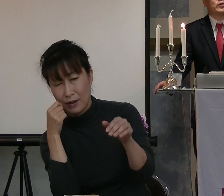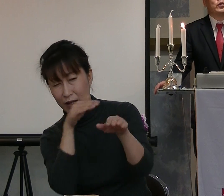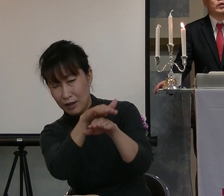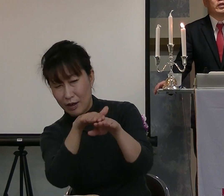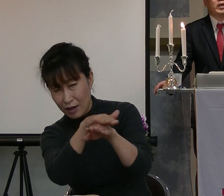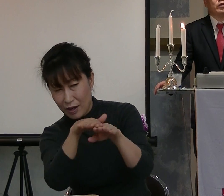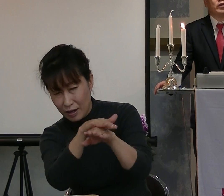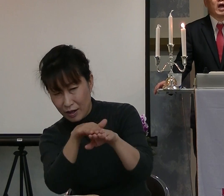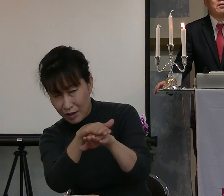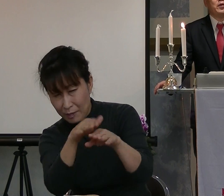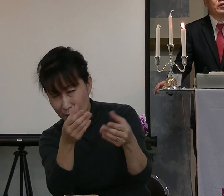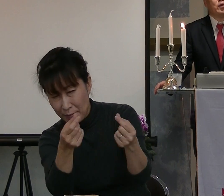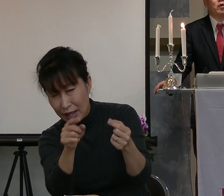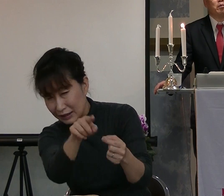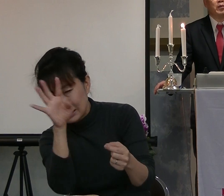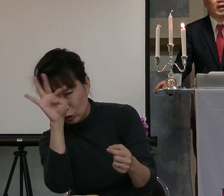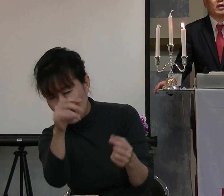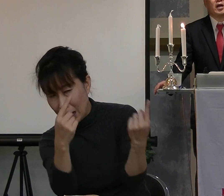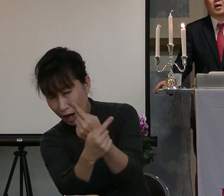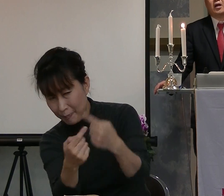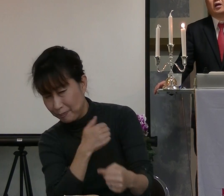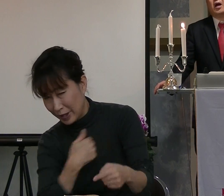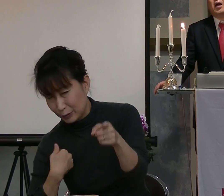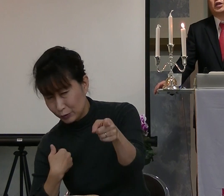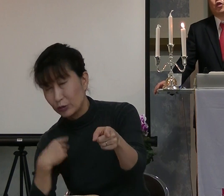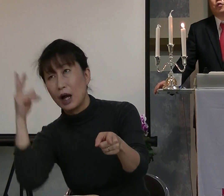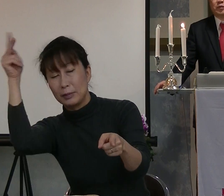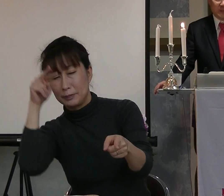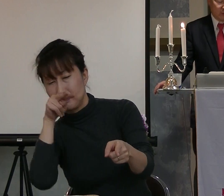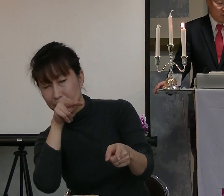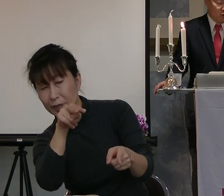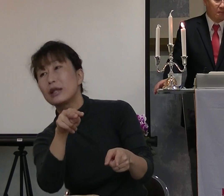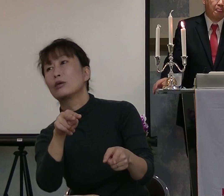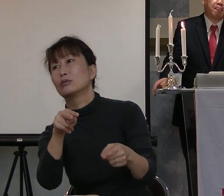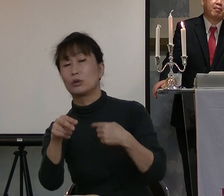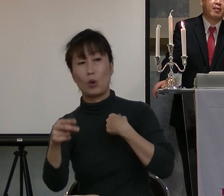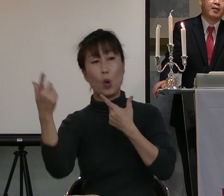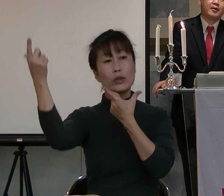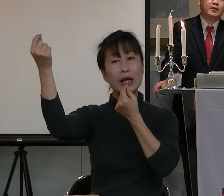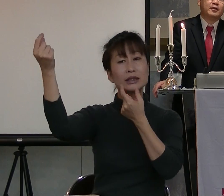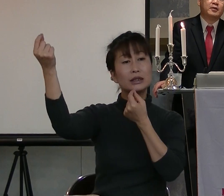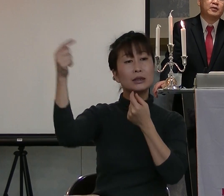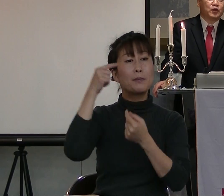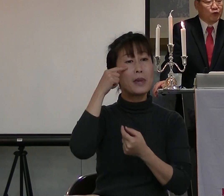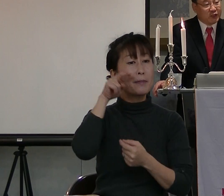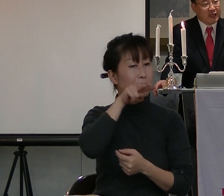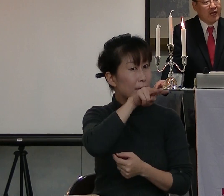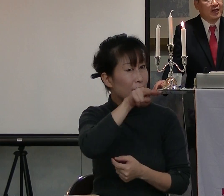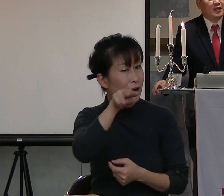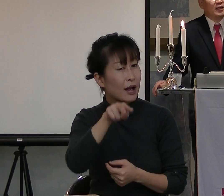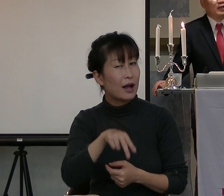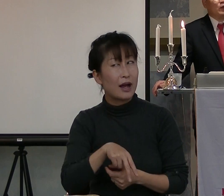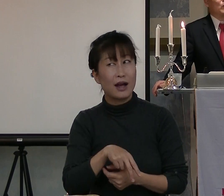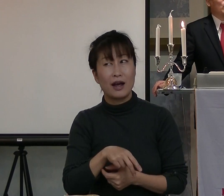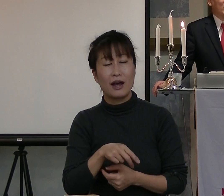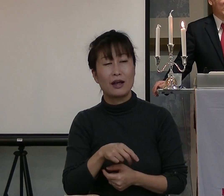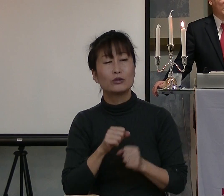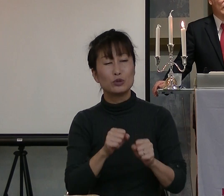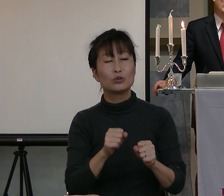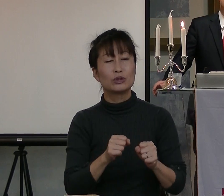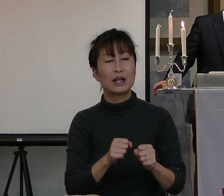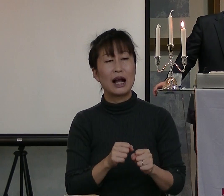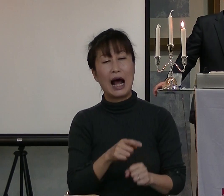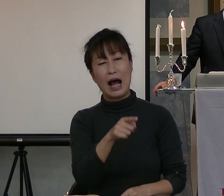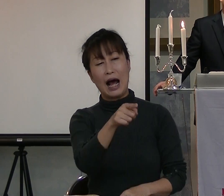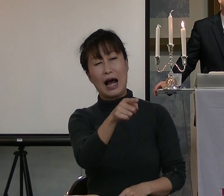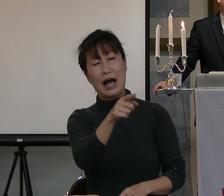を注いでいる神の目から相手を見ますと、ちょっとしたことは